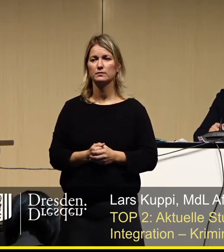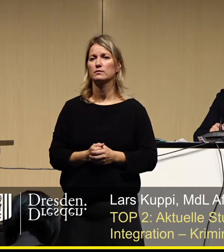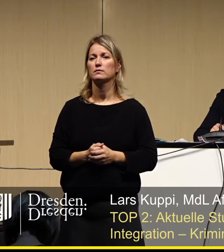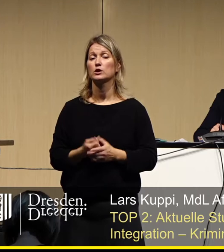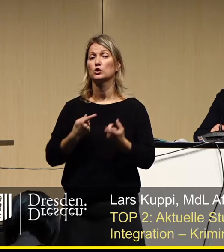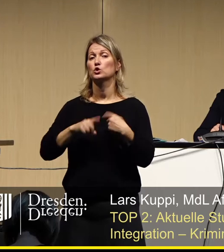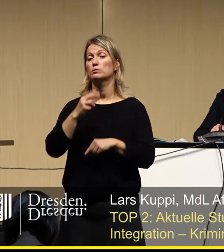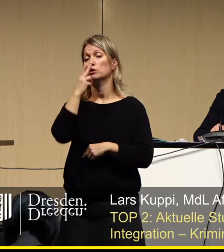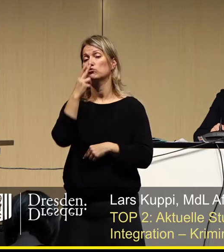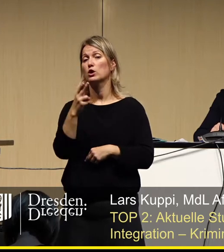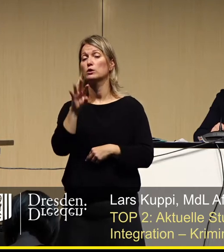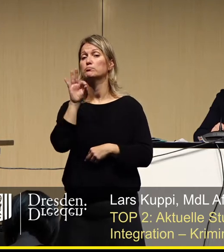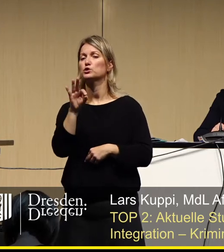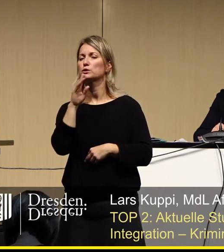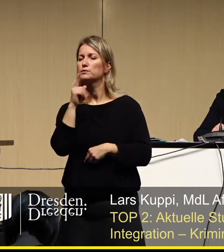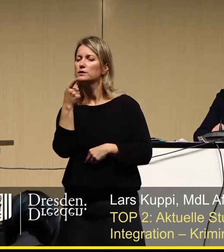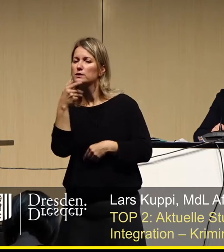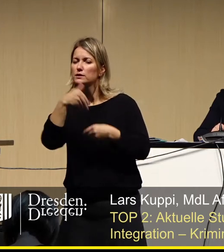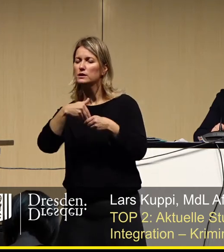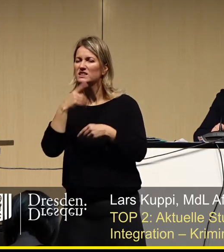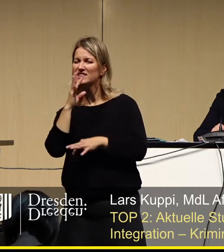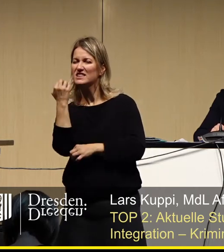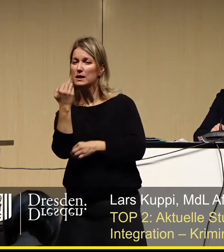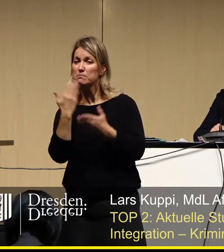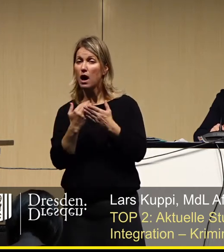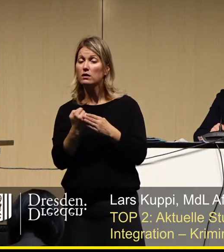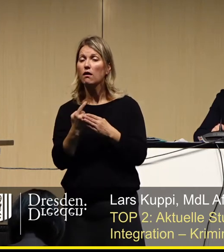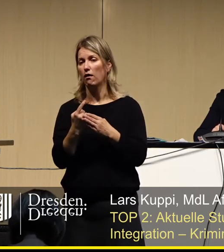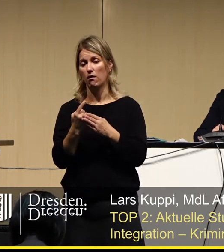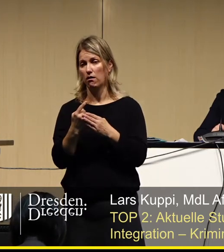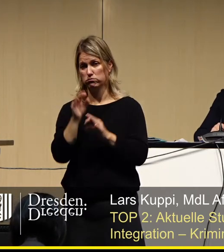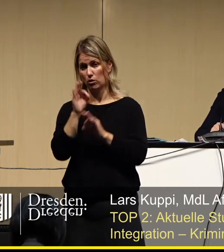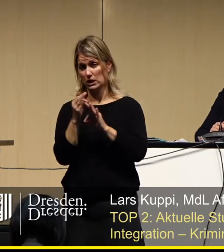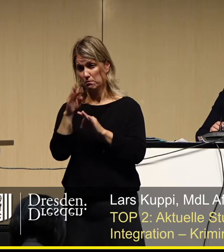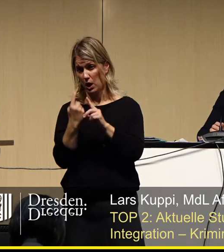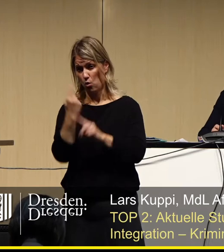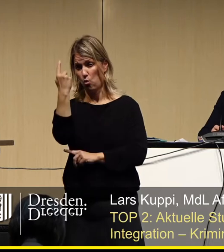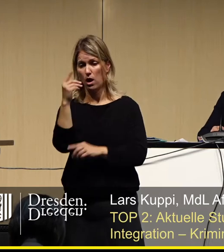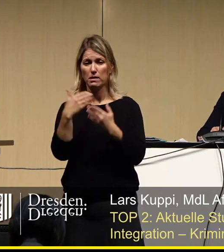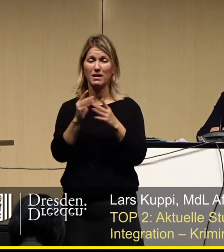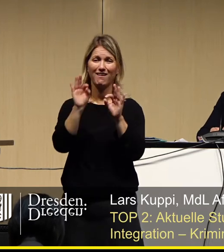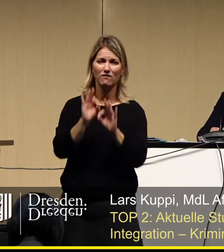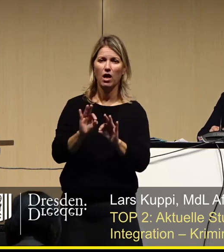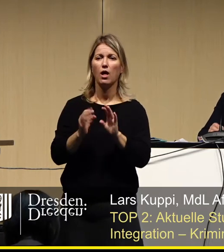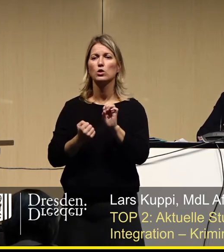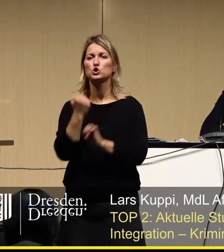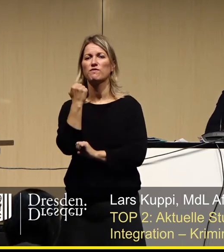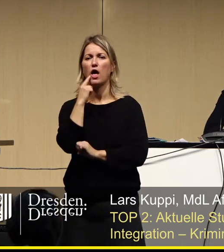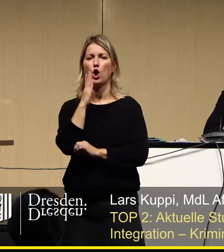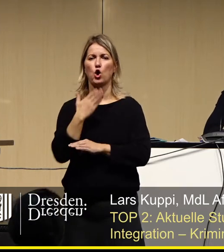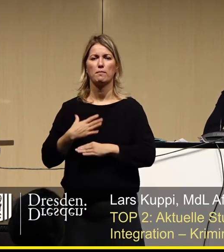Betrachtet man bestimmte Delikte, war der Anteil sogar noch viel höher. Gefährliche und schwere Körperverletzung